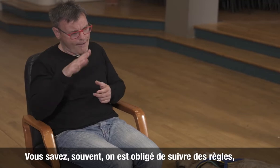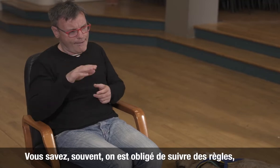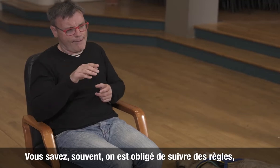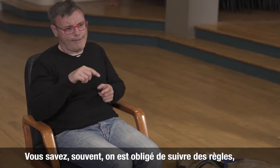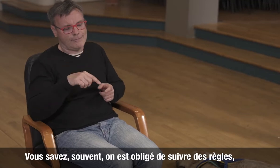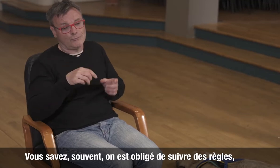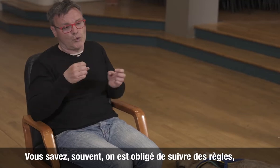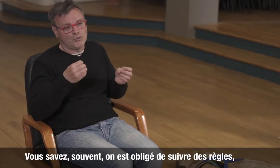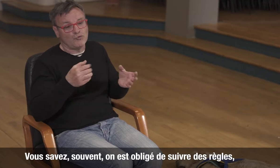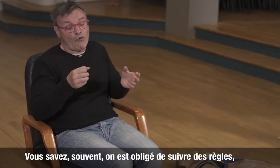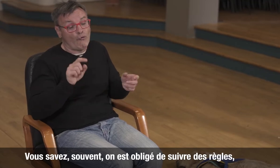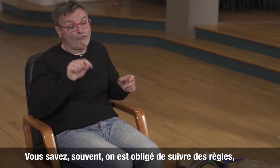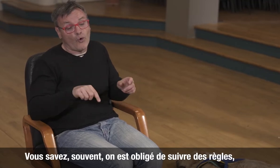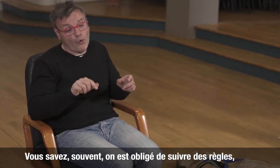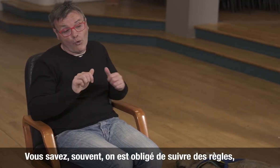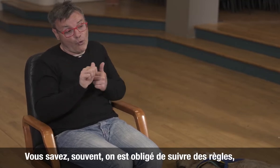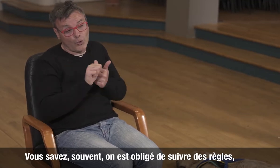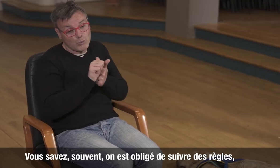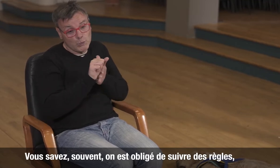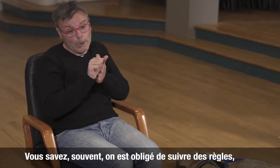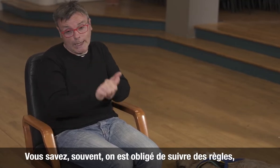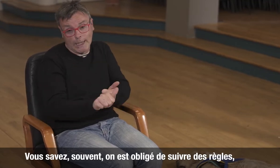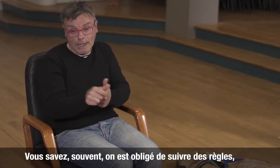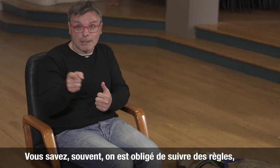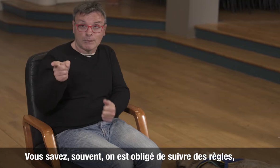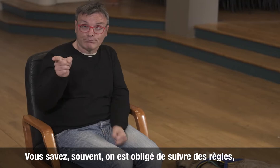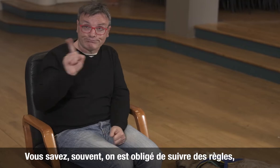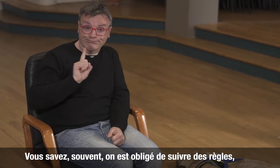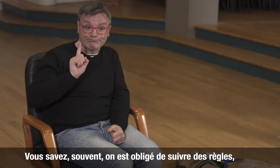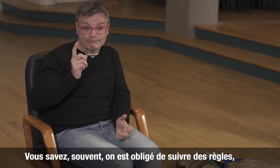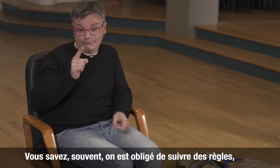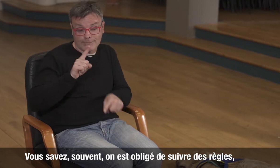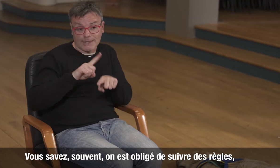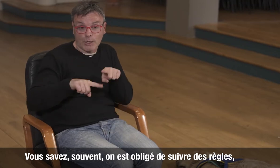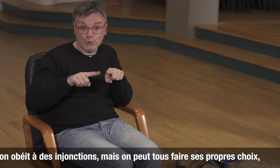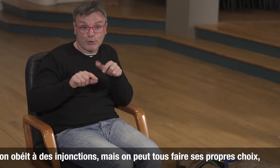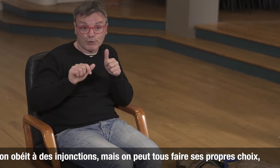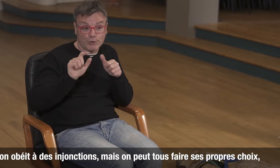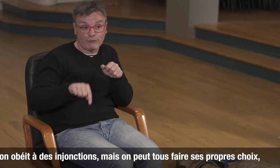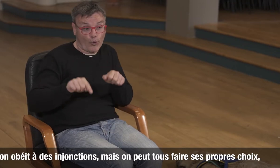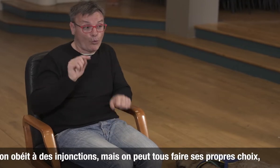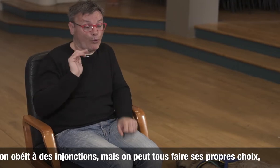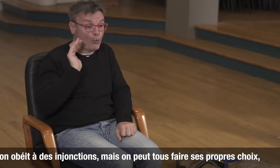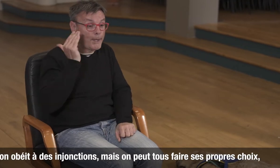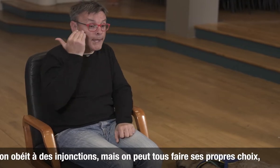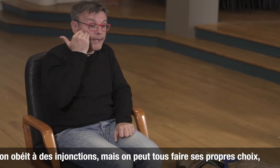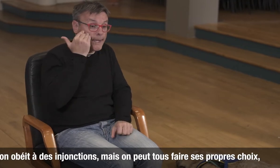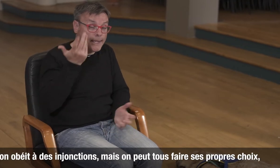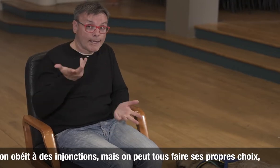Alors, vous savez, souvent, on est obligé de suivre des règles. On obéit à